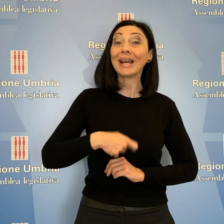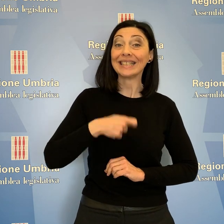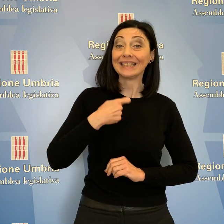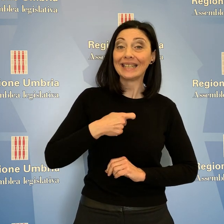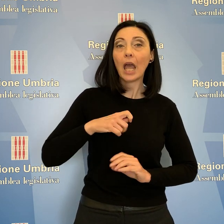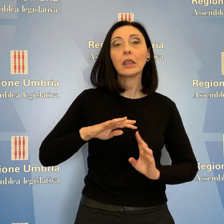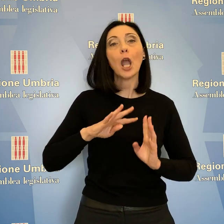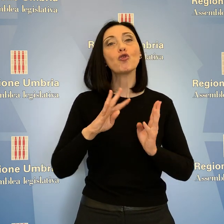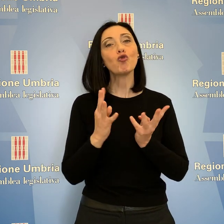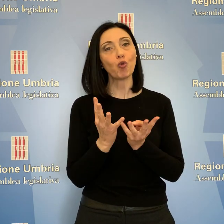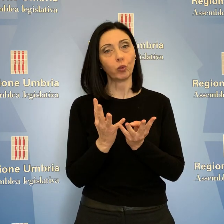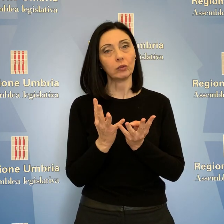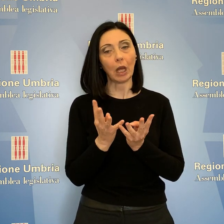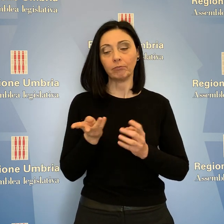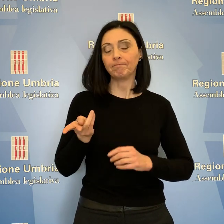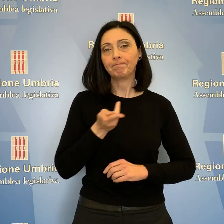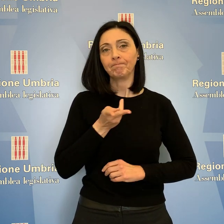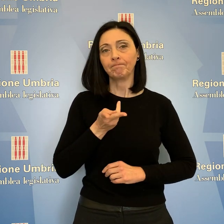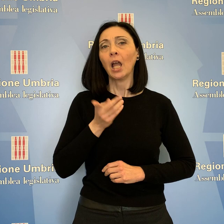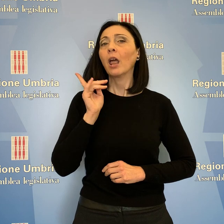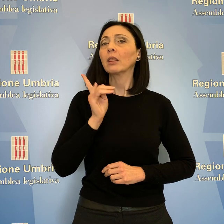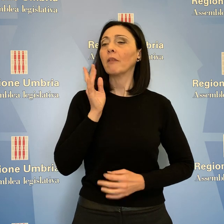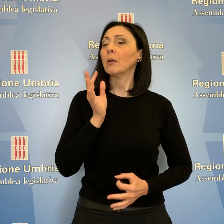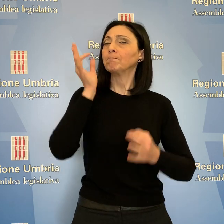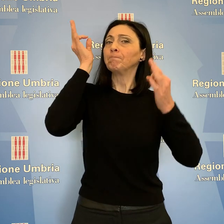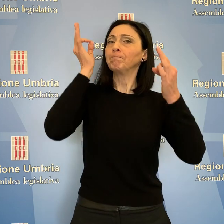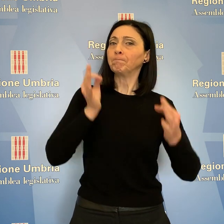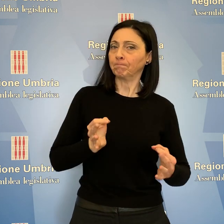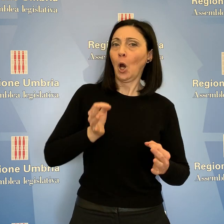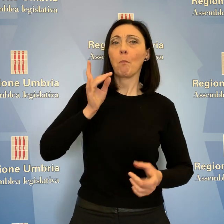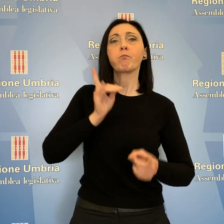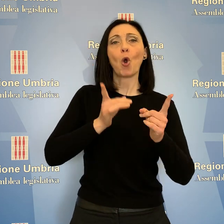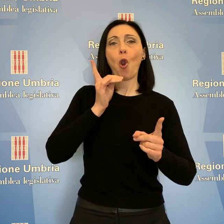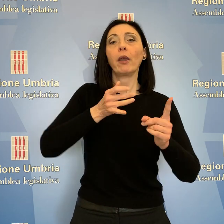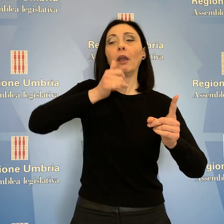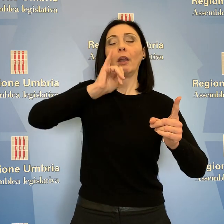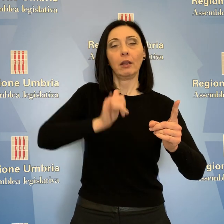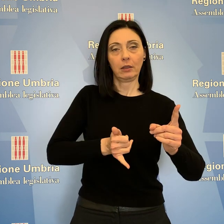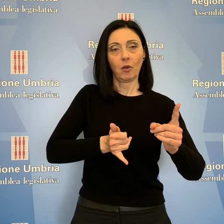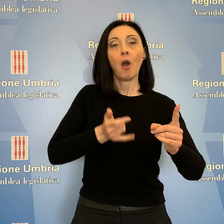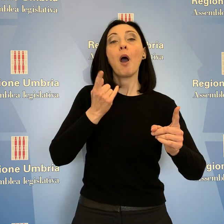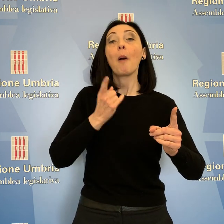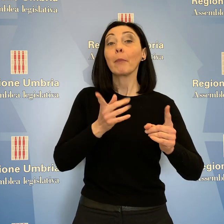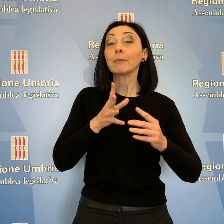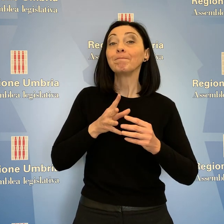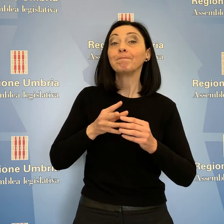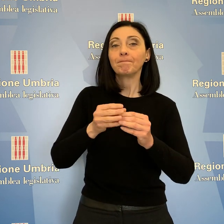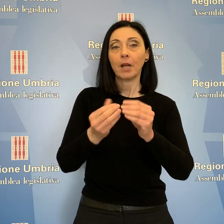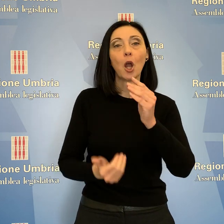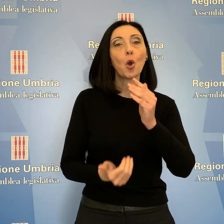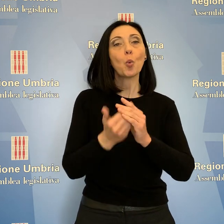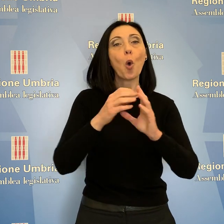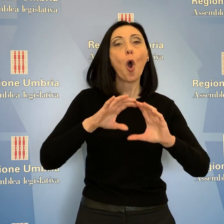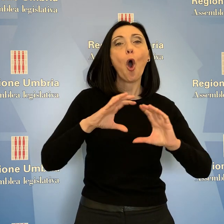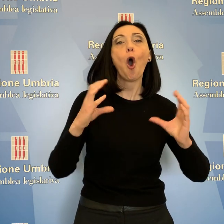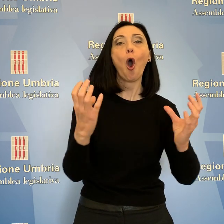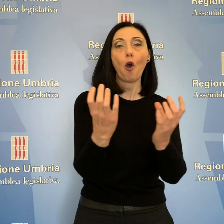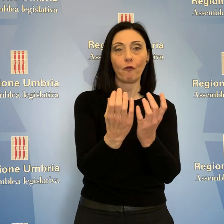Presidente e la Giunta regionale ad esprimere convintamente posizione politica favorevole alla realizzazione del nuovo stadio di Terni